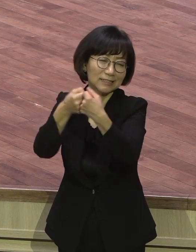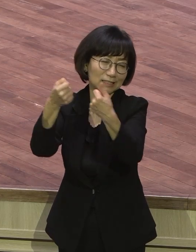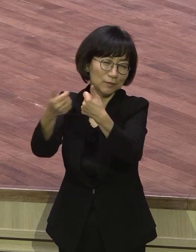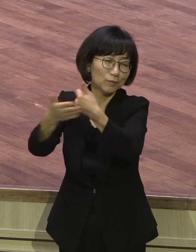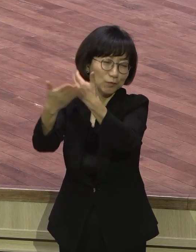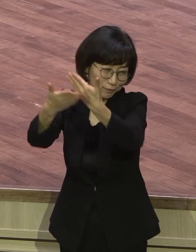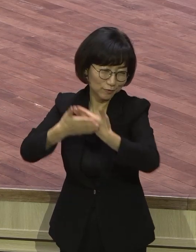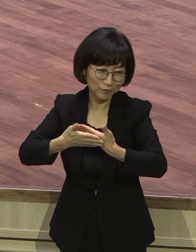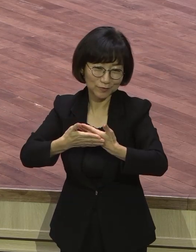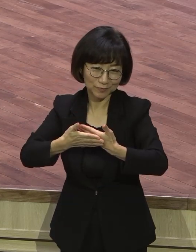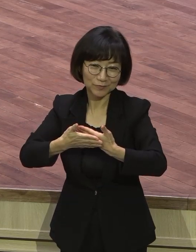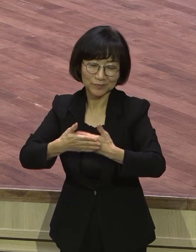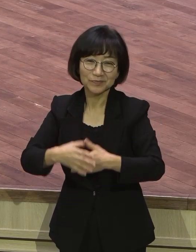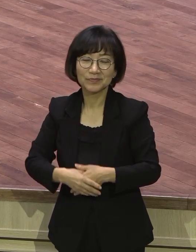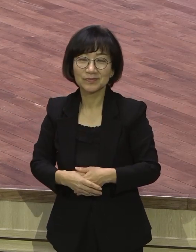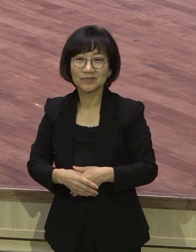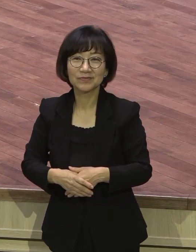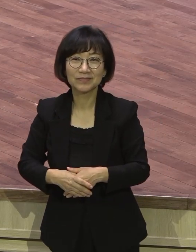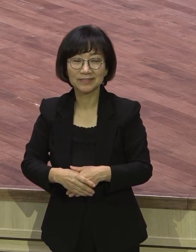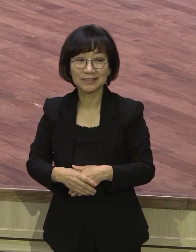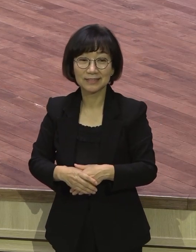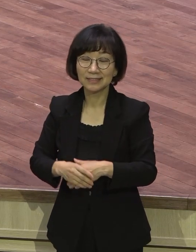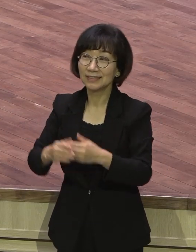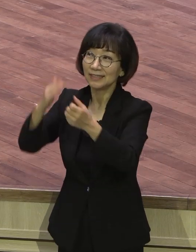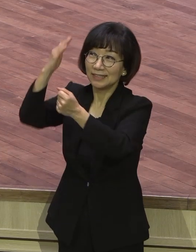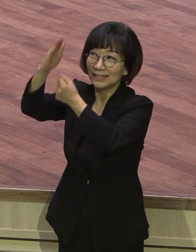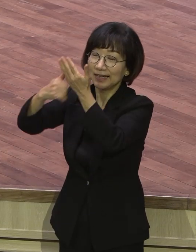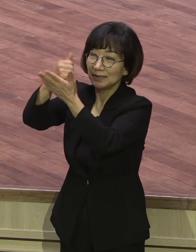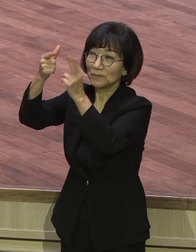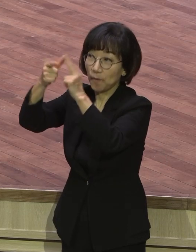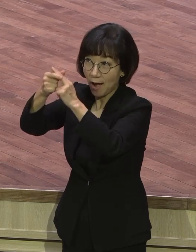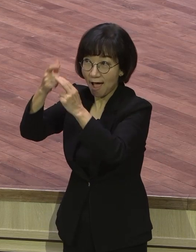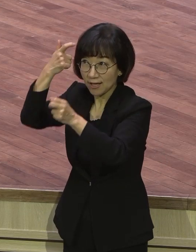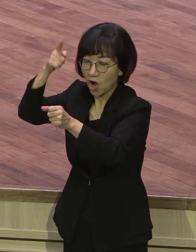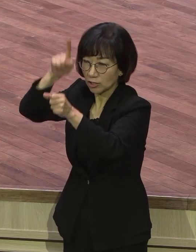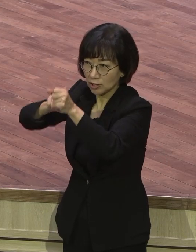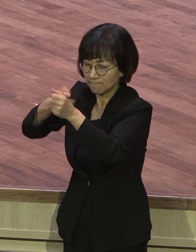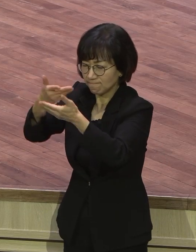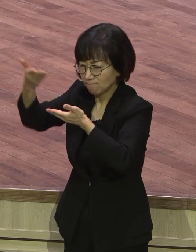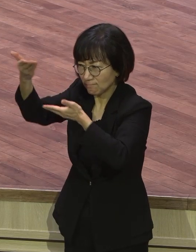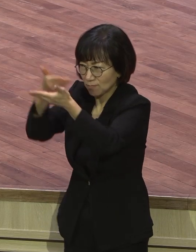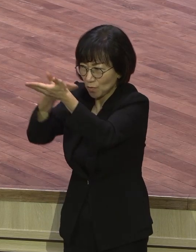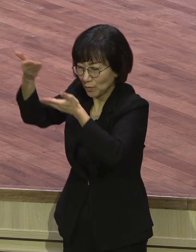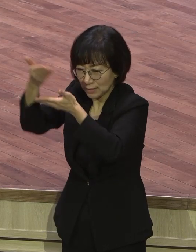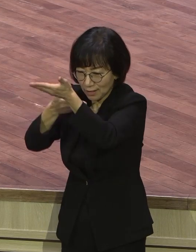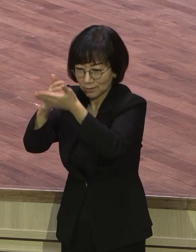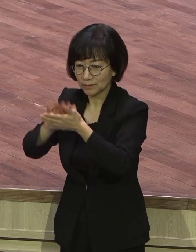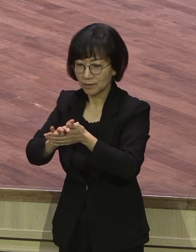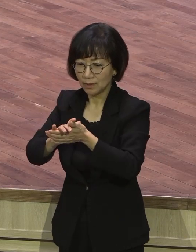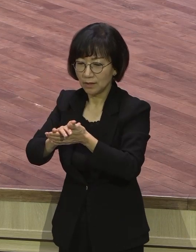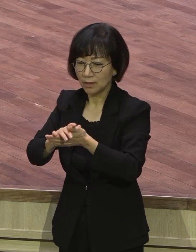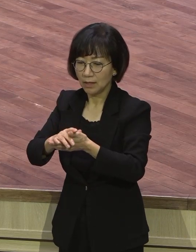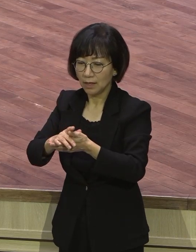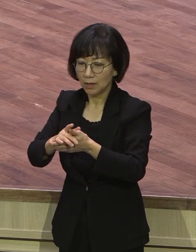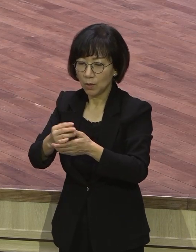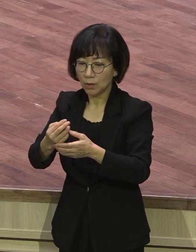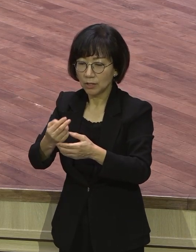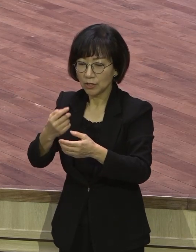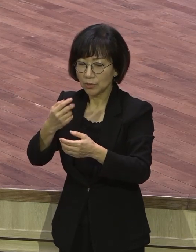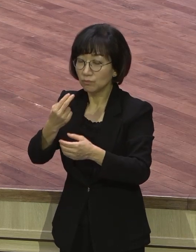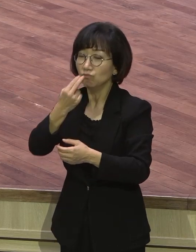싸우신다. 그래서 하나님과 영적 교제 기도의 호흡 이거 멈추면 안 돼요.